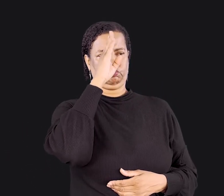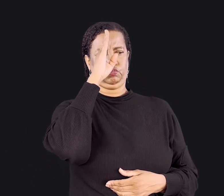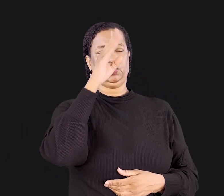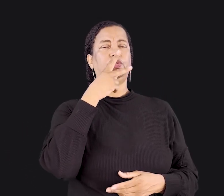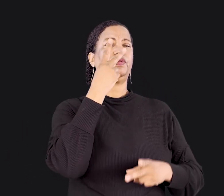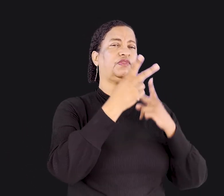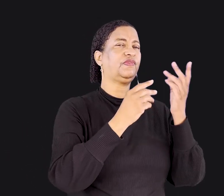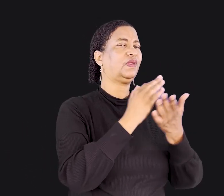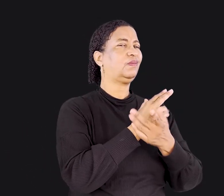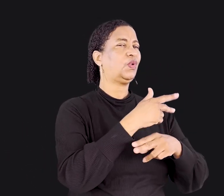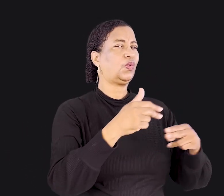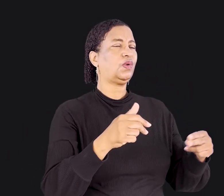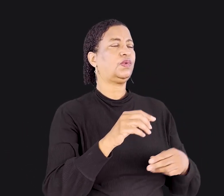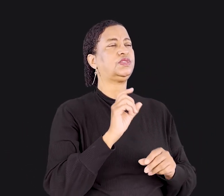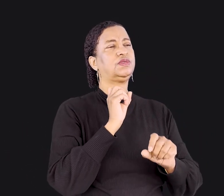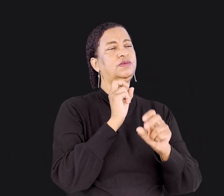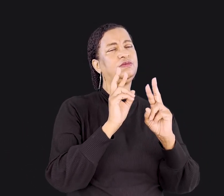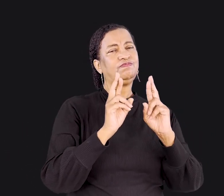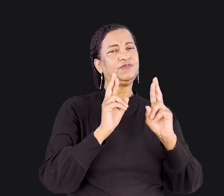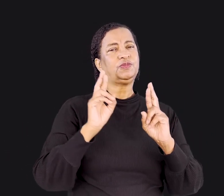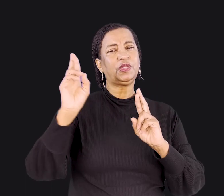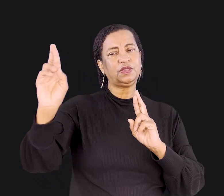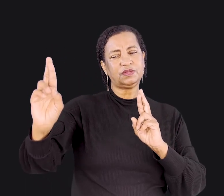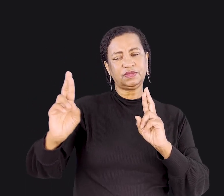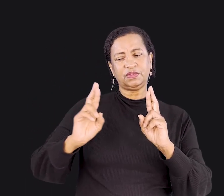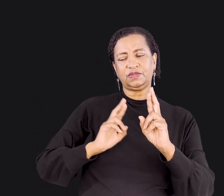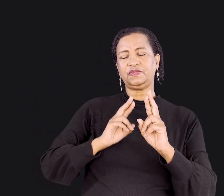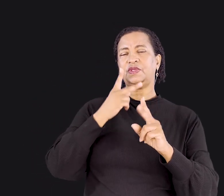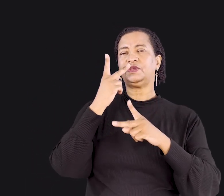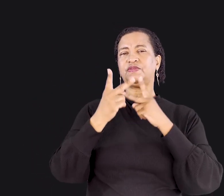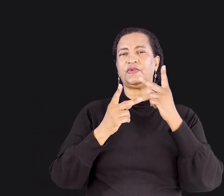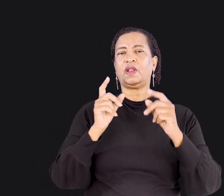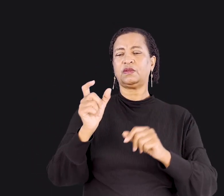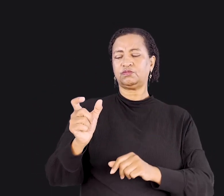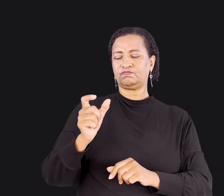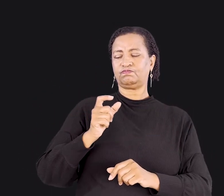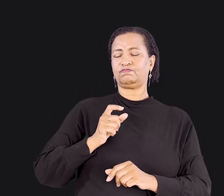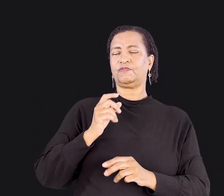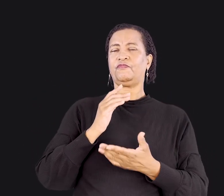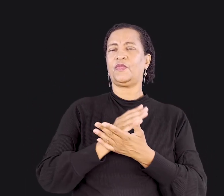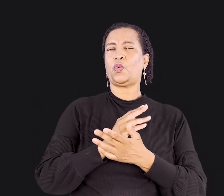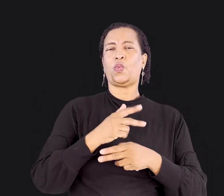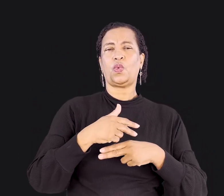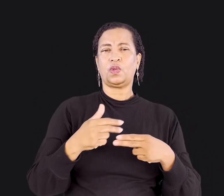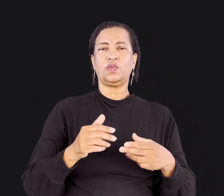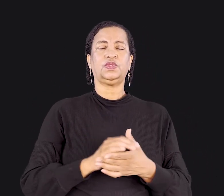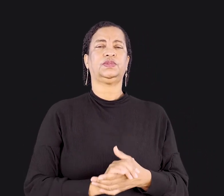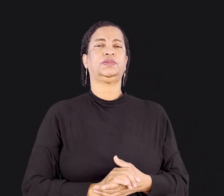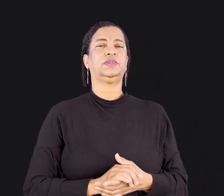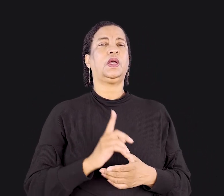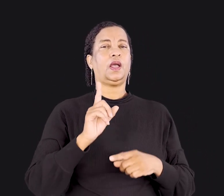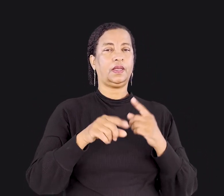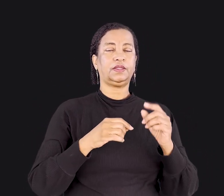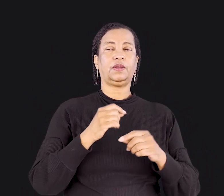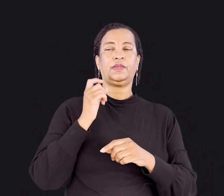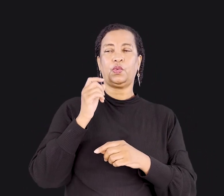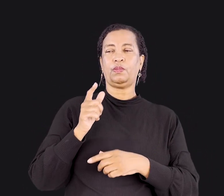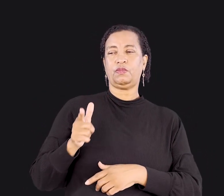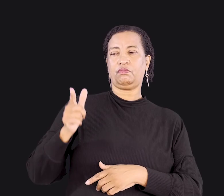Ele esperava que aquele capelão viesse também em sua direção e trouxesse uma palavra para ele. O capelão também foi ferido, mas mesmo